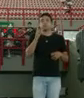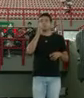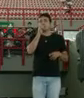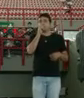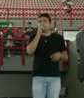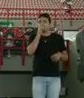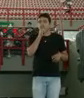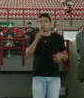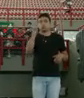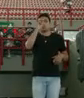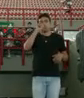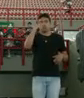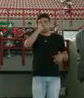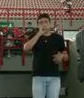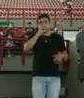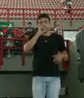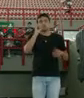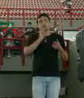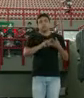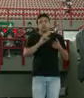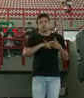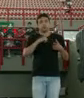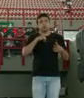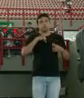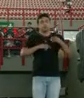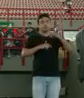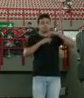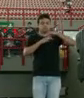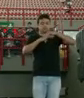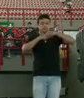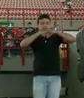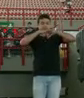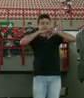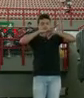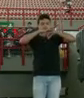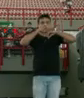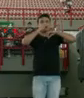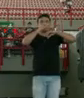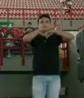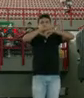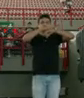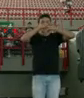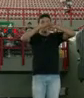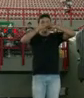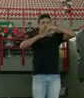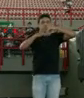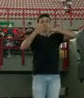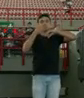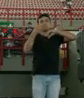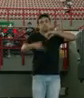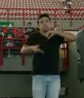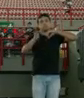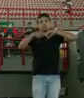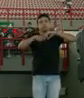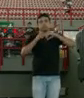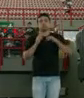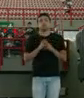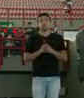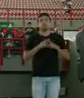água, obviamente você tem mais água disponível para perder. Aí você pode perder, que é o ideal,